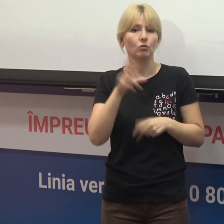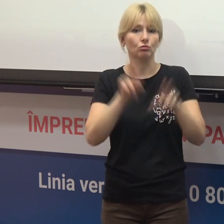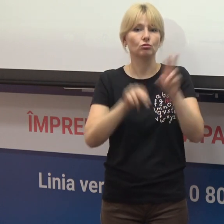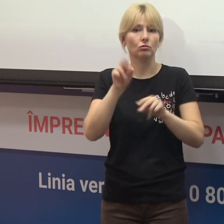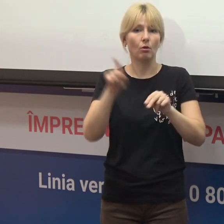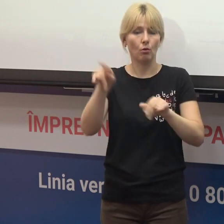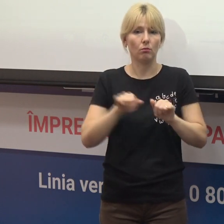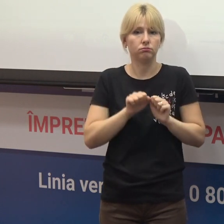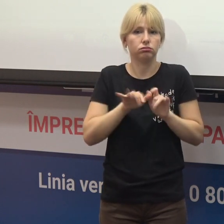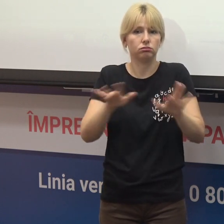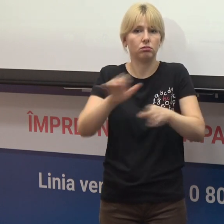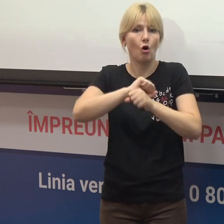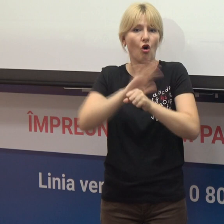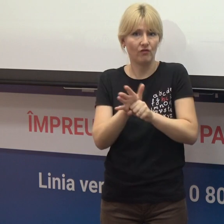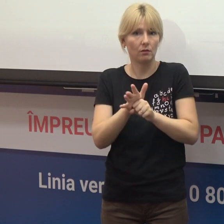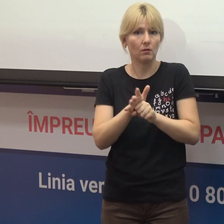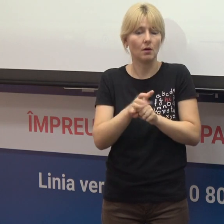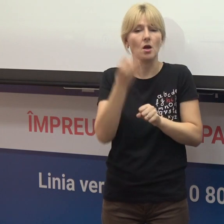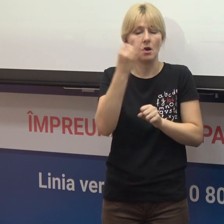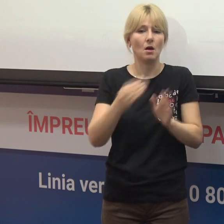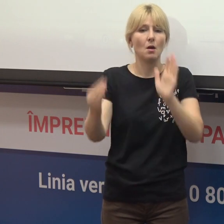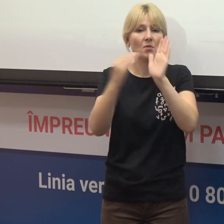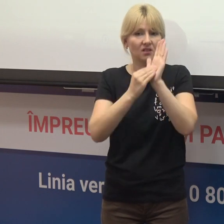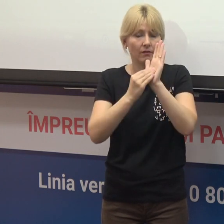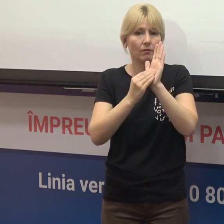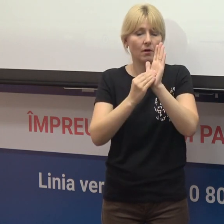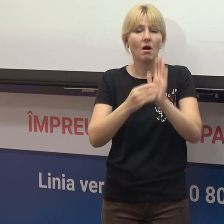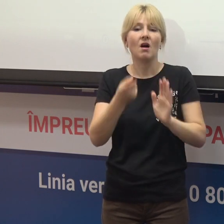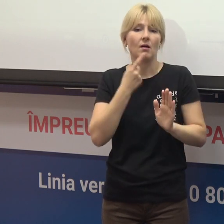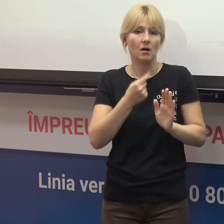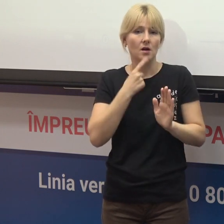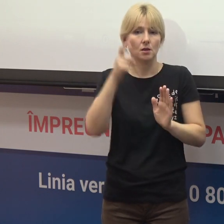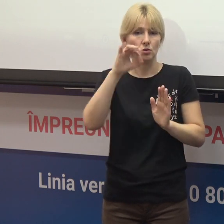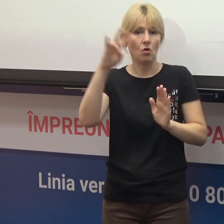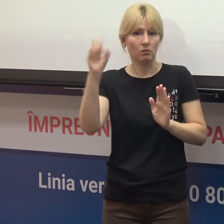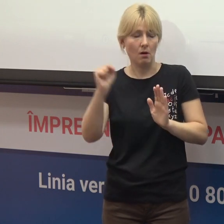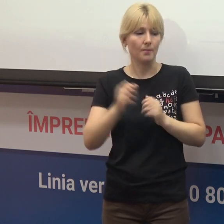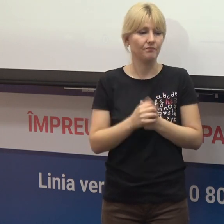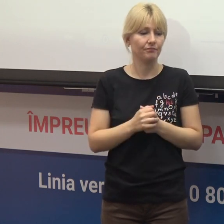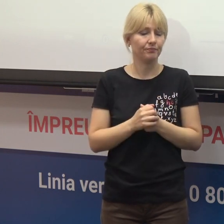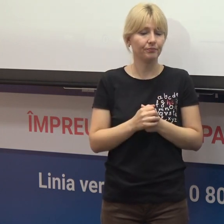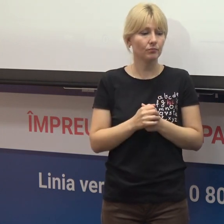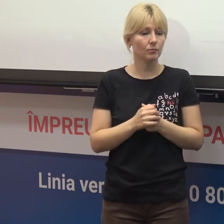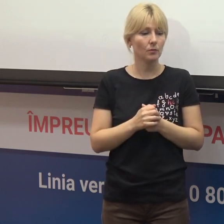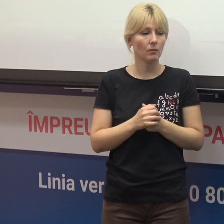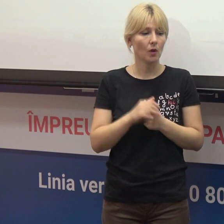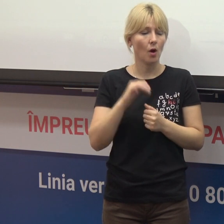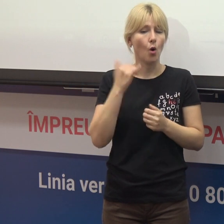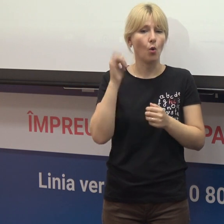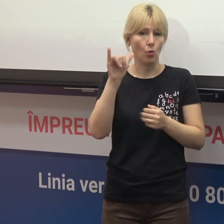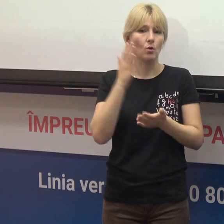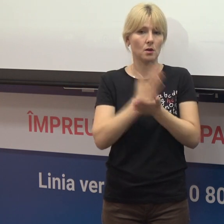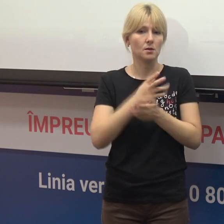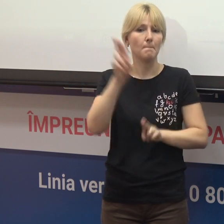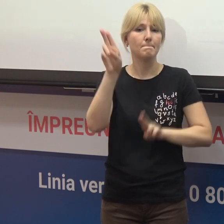epidemiologic de răspândire a infecției și se vor regăsi în lista roșie, care presupun anumite, vă zic, măsuri